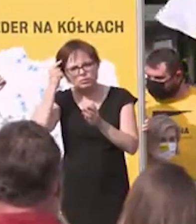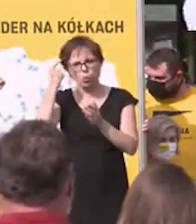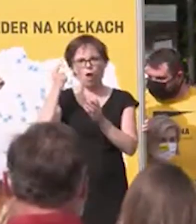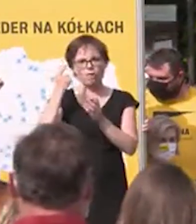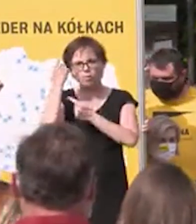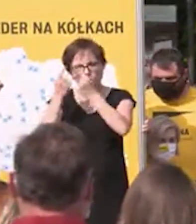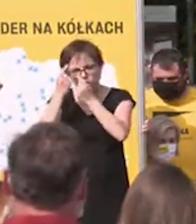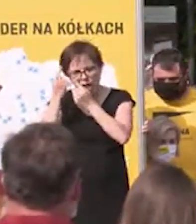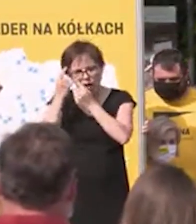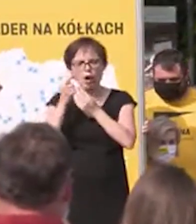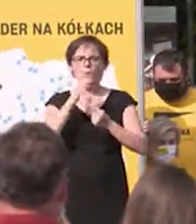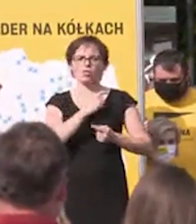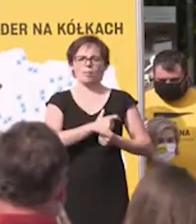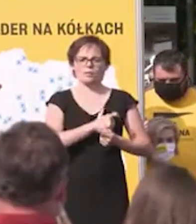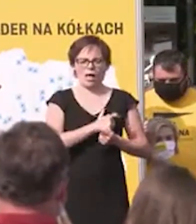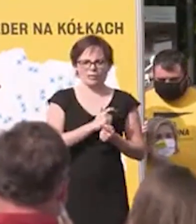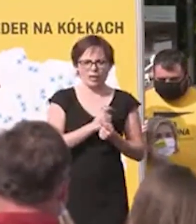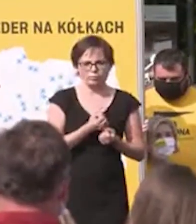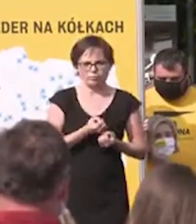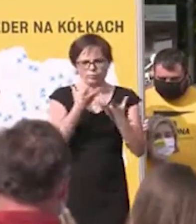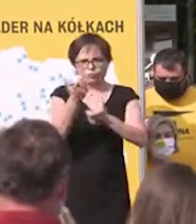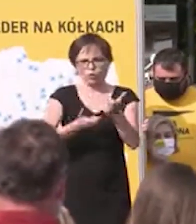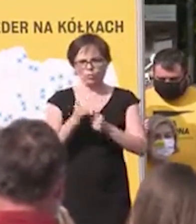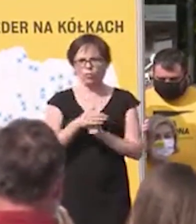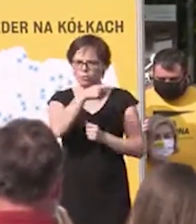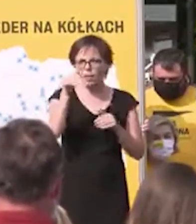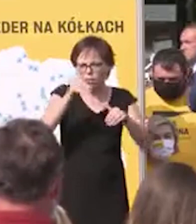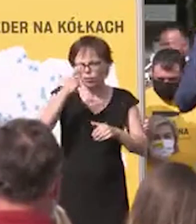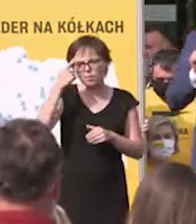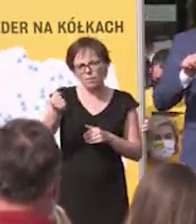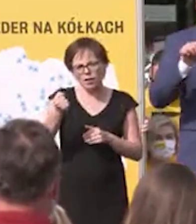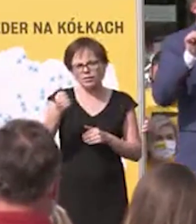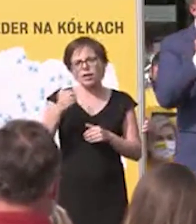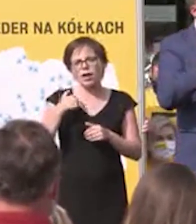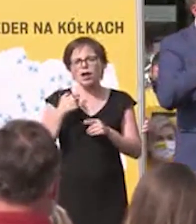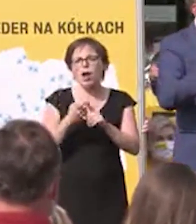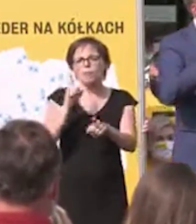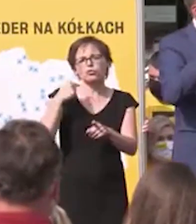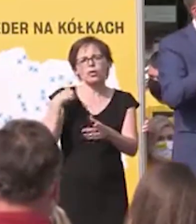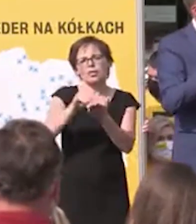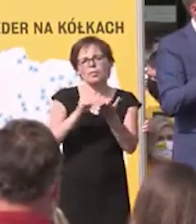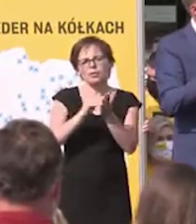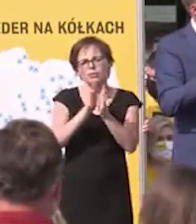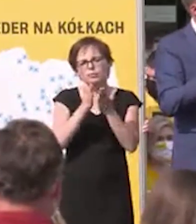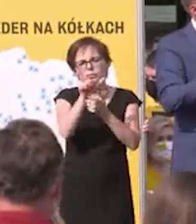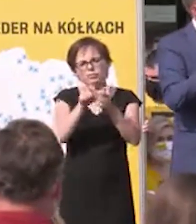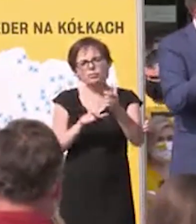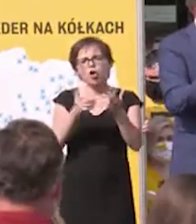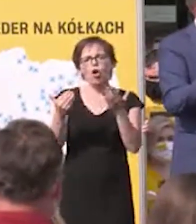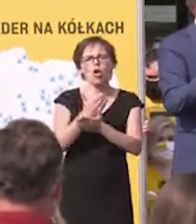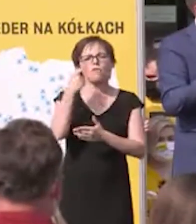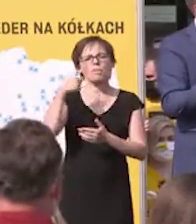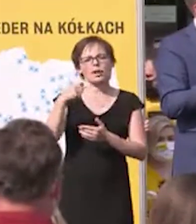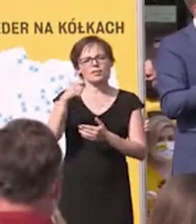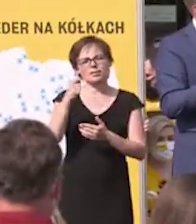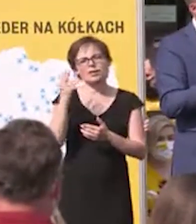głową. Wiecie, od czego on się zaczął? Może pamiętacie, zanim napisałem swoją tą broszurę Nowy Prezydent,